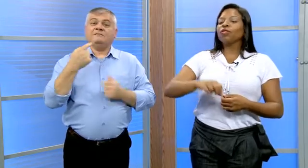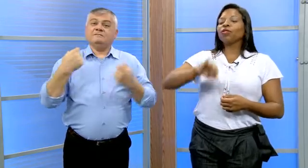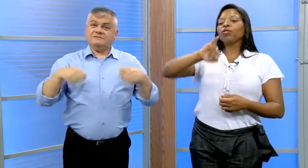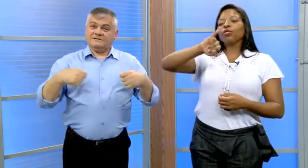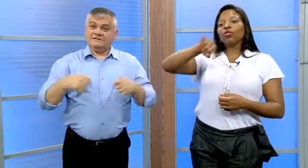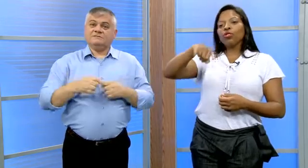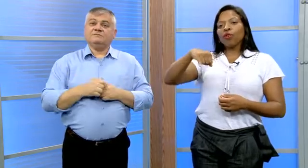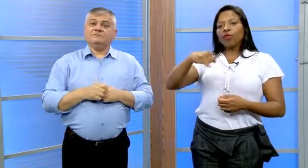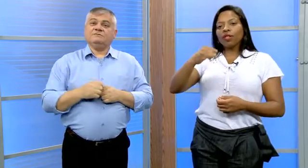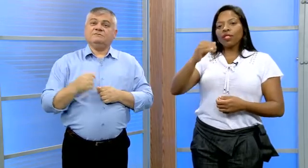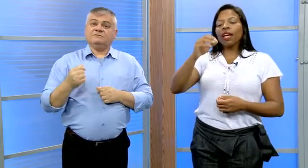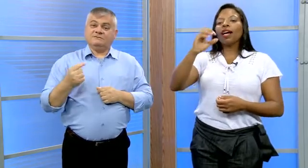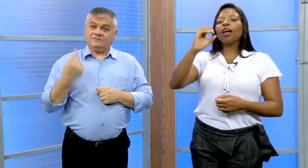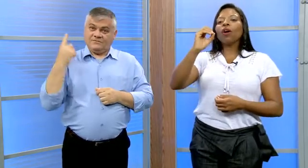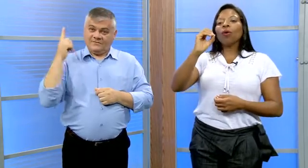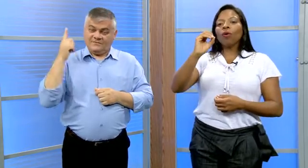indicador. J-O-S.